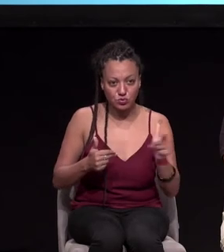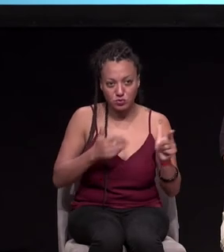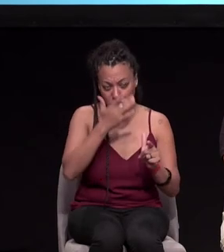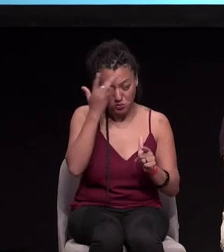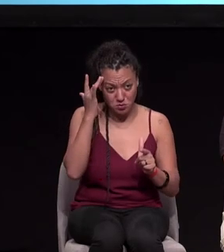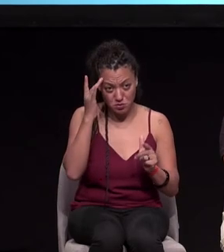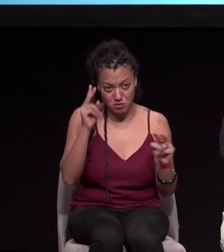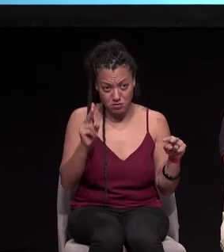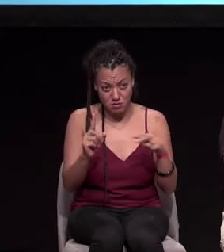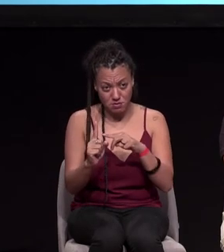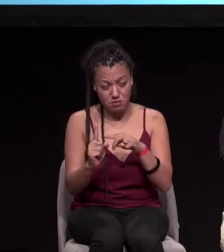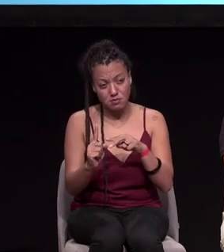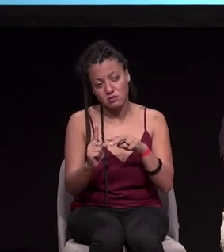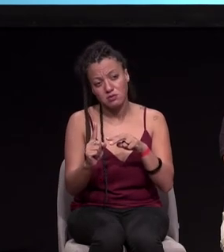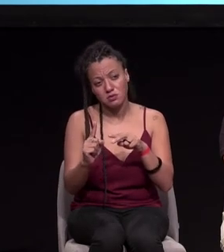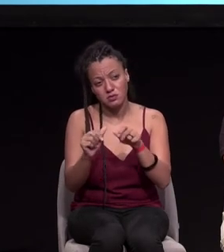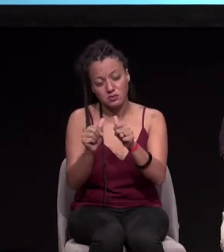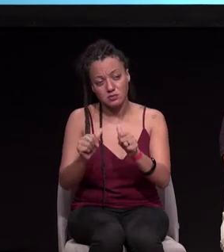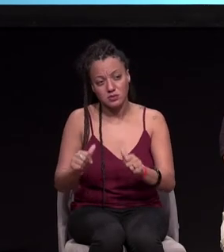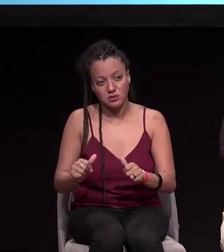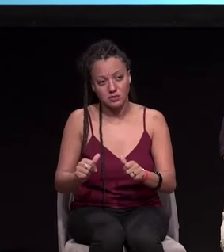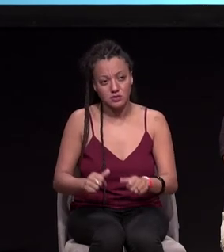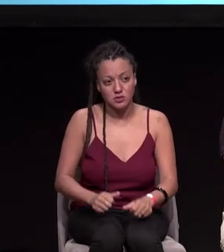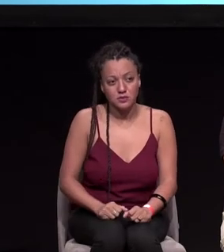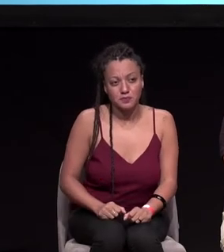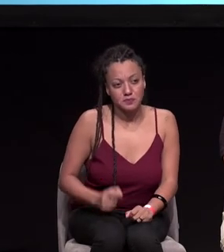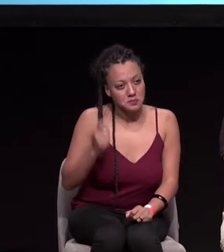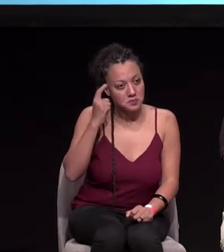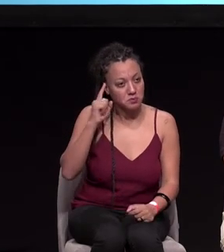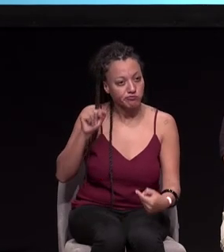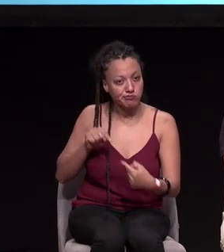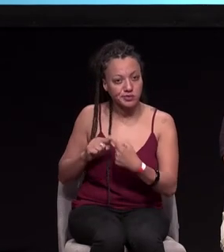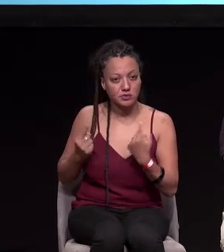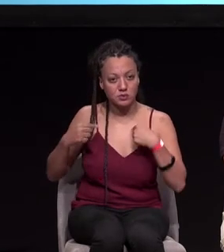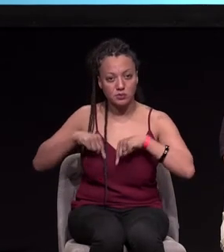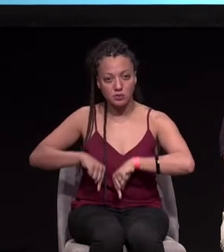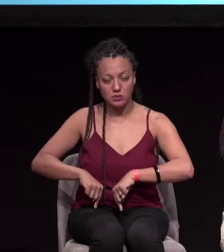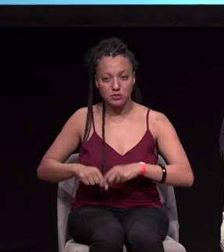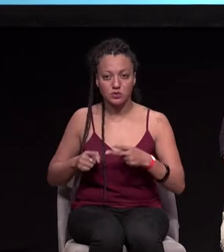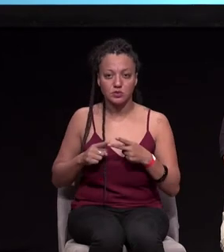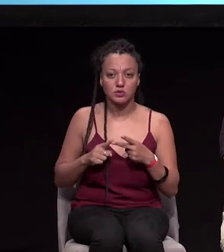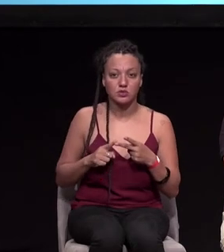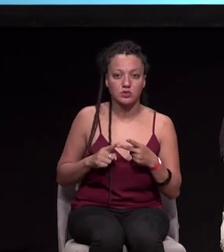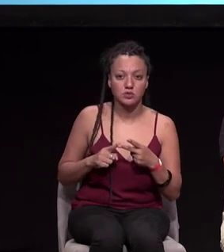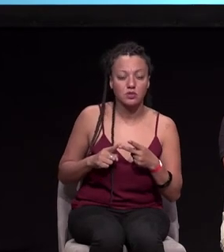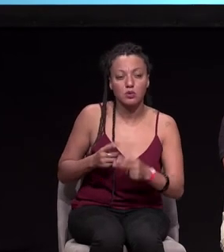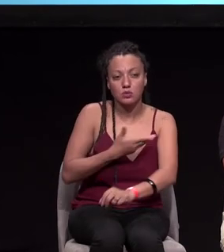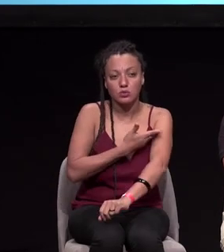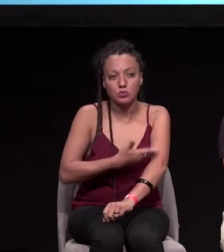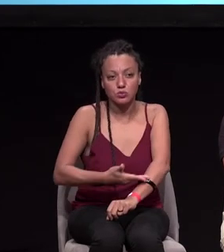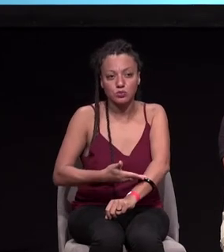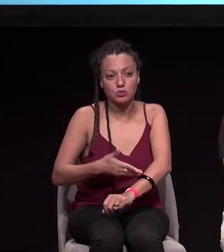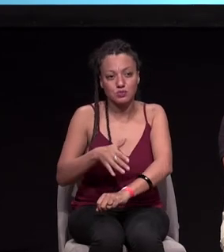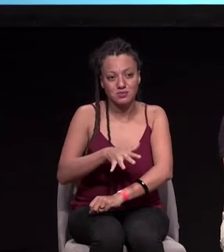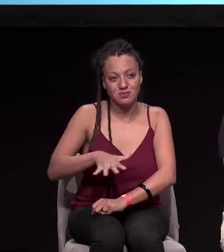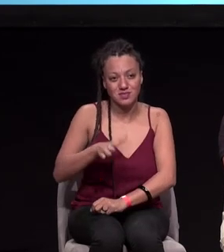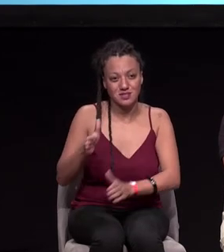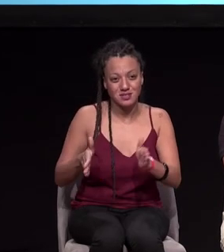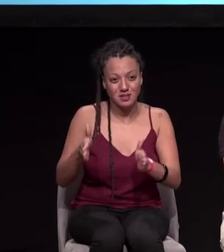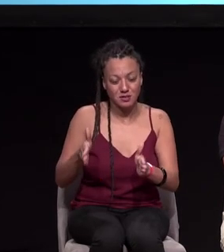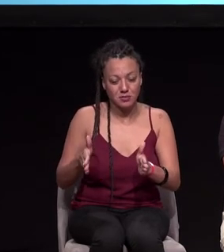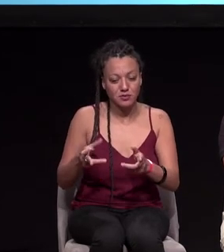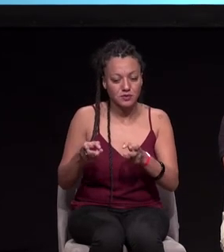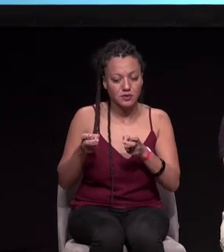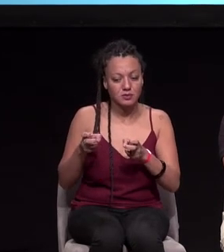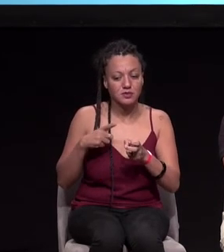aí nessa hora que é um trabalho que pode ter relação com a antropologia que pode ter relação com os costumes locais aí você pode perceber essa